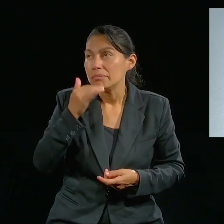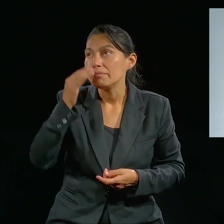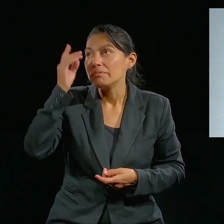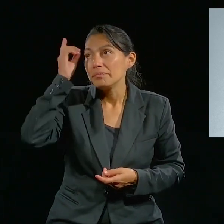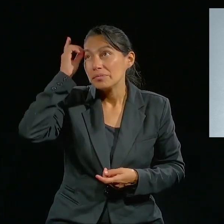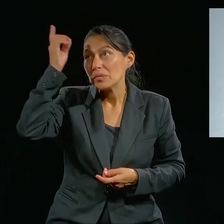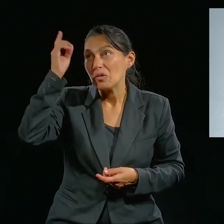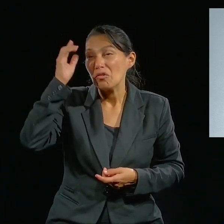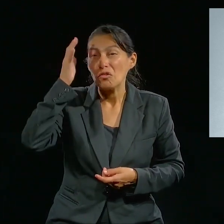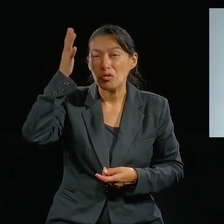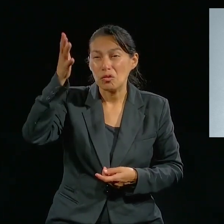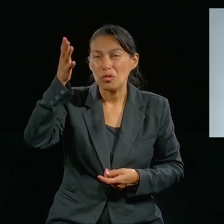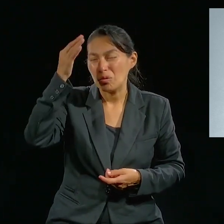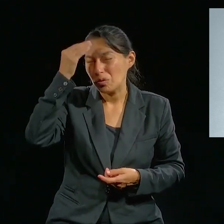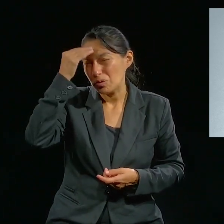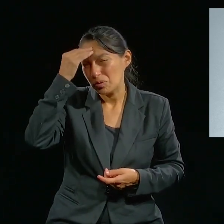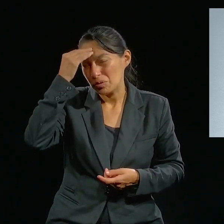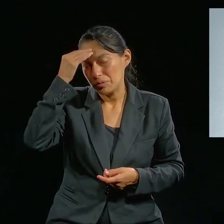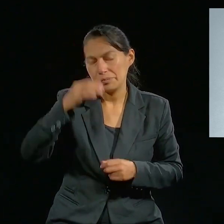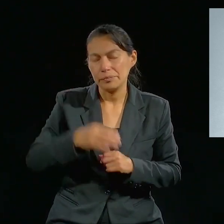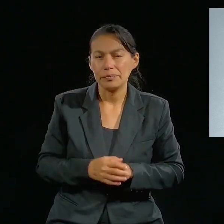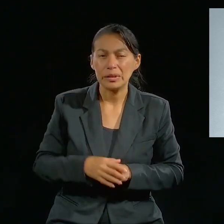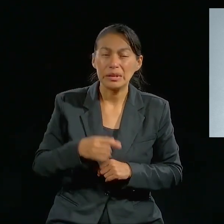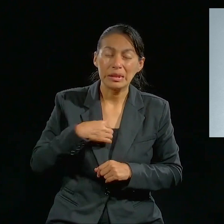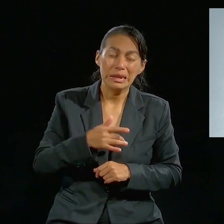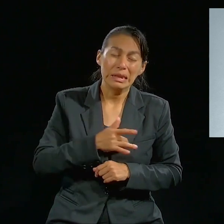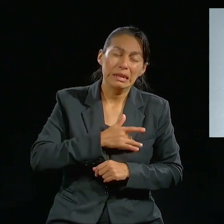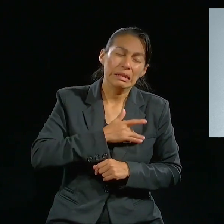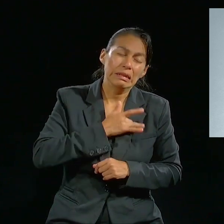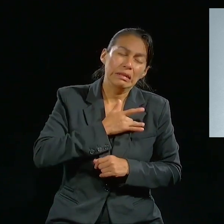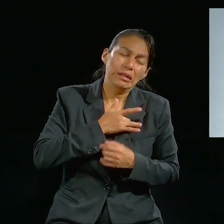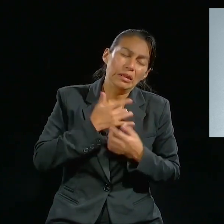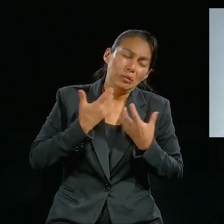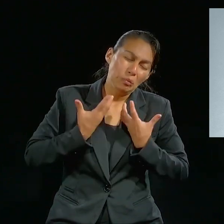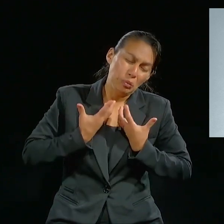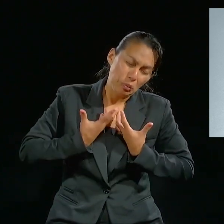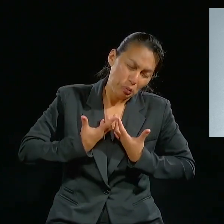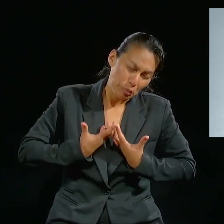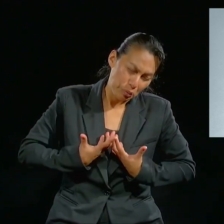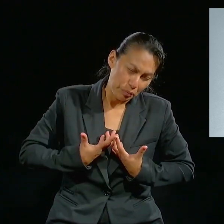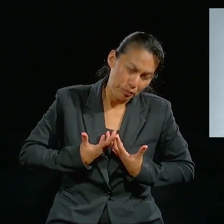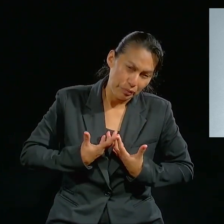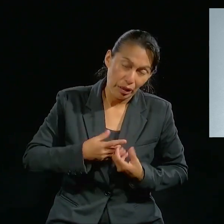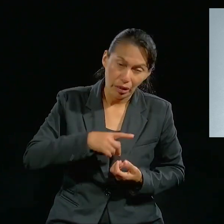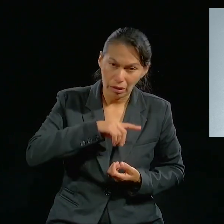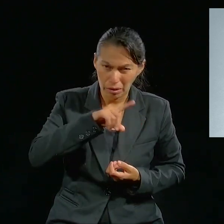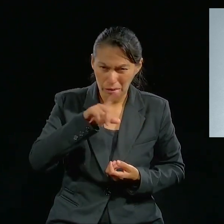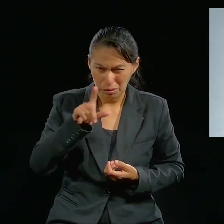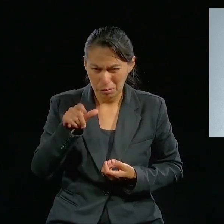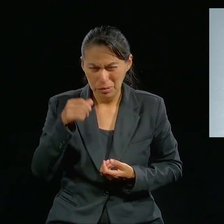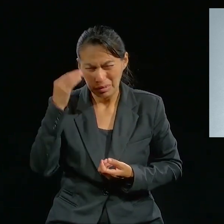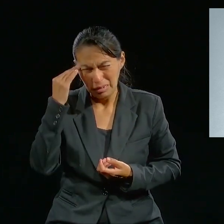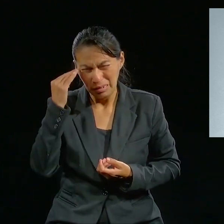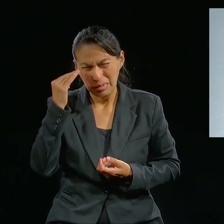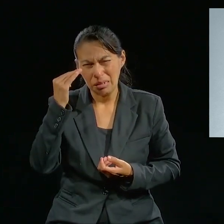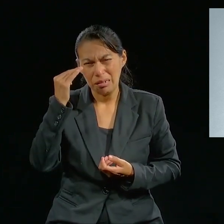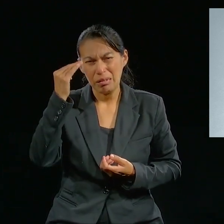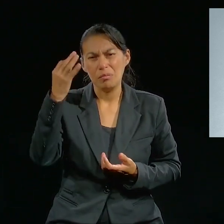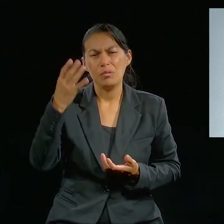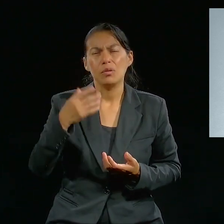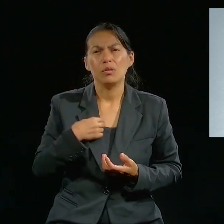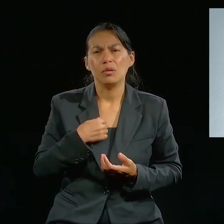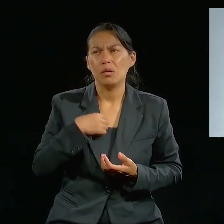fue un golpe en su momento que no entendía, pero el tiempo pasó y dije, nosotros no deberíamos de